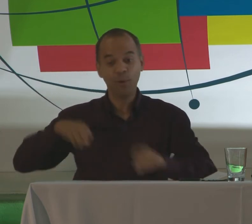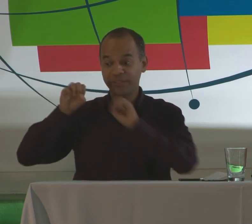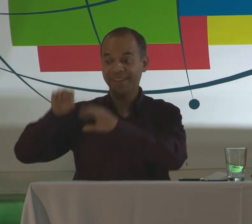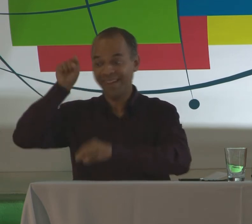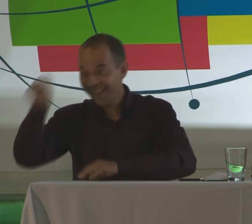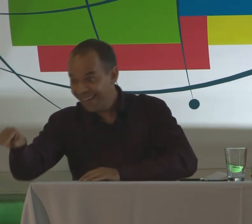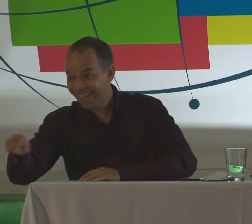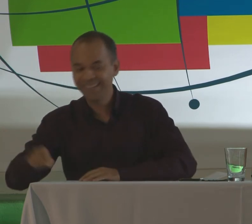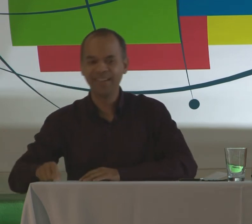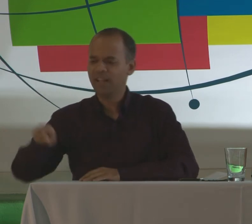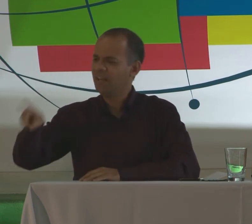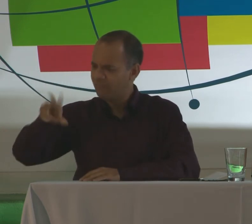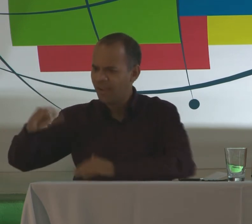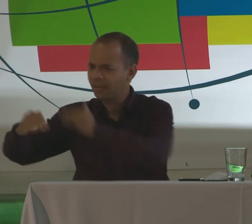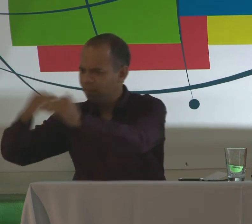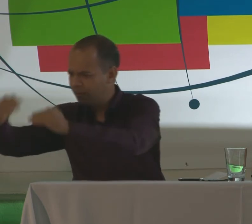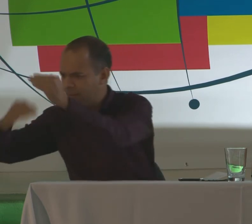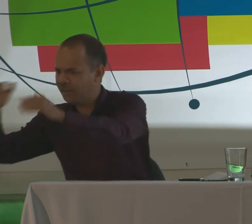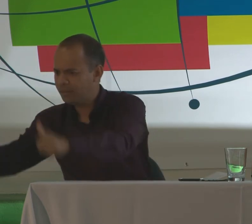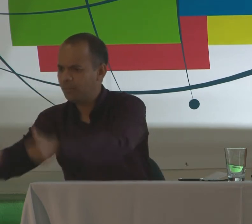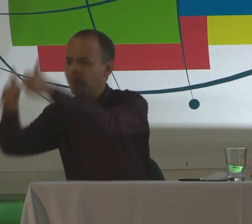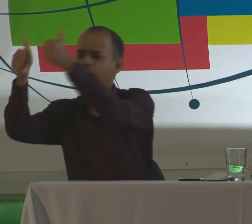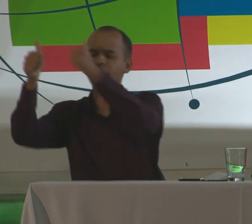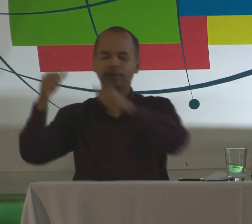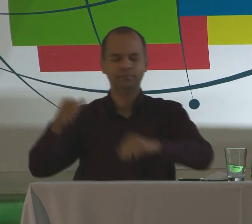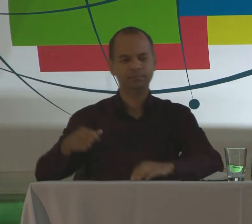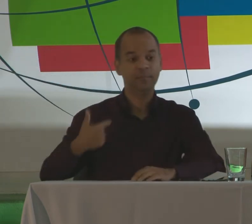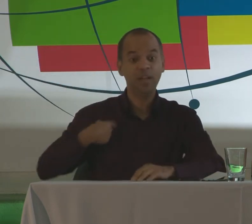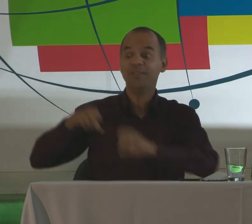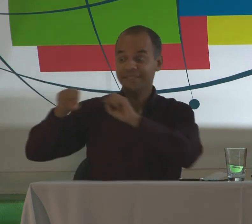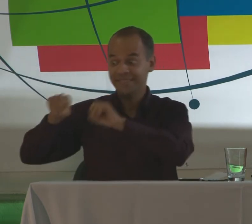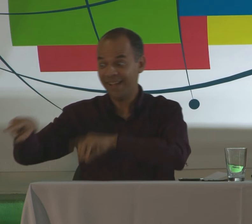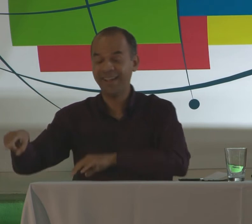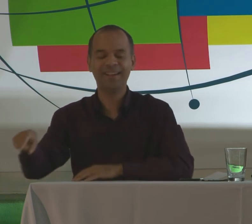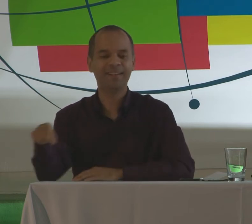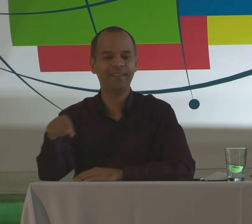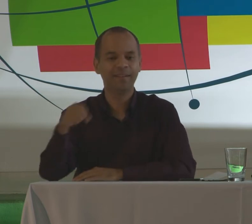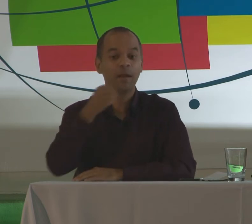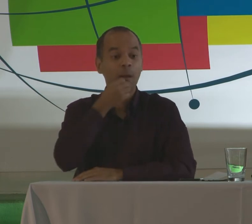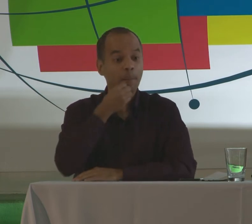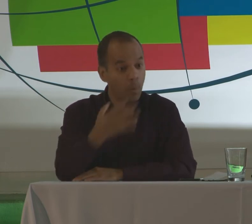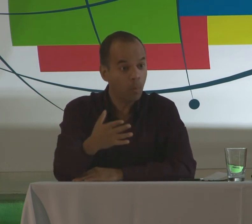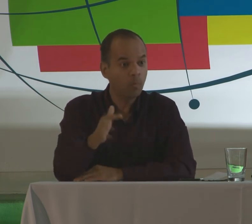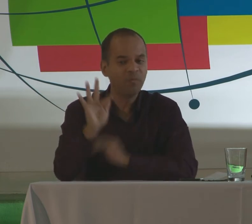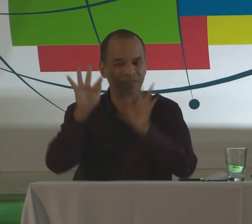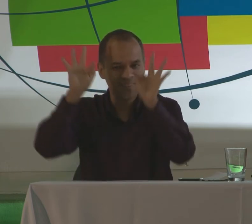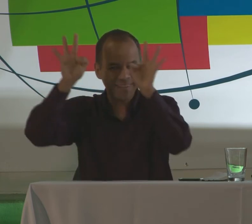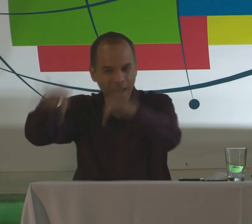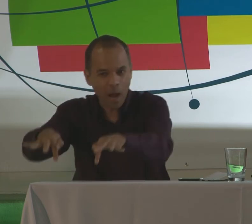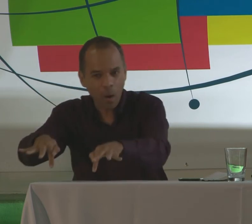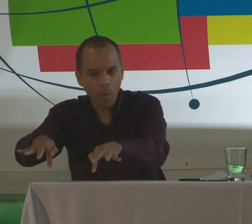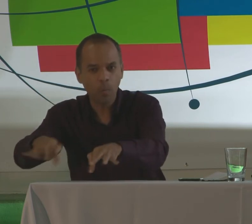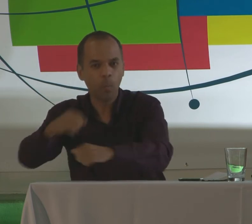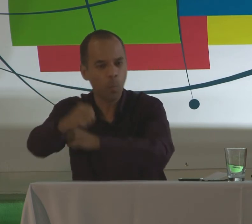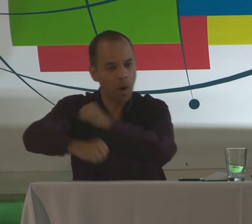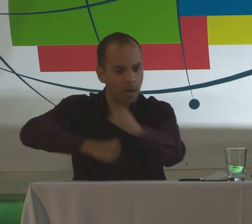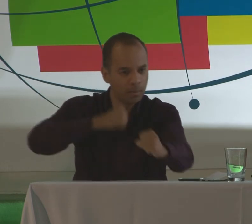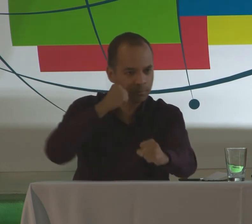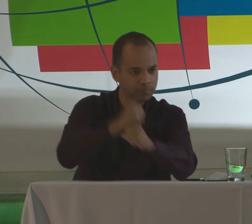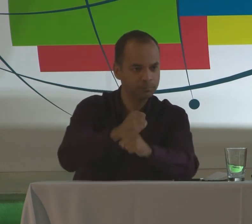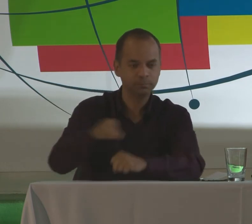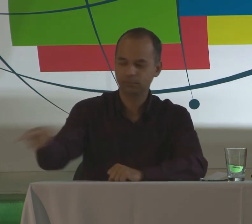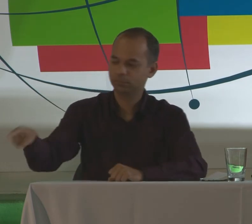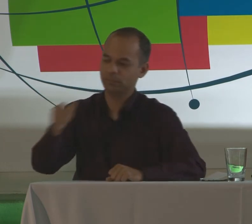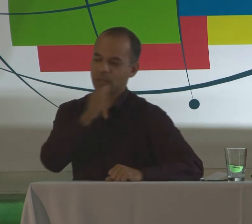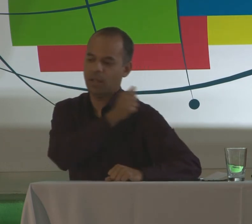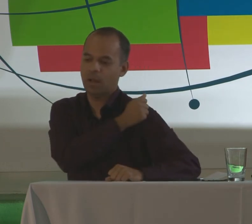cruzar os braços ou assumir a posição de cuidador, não assumir responsabilidade. É uma função também de incentivar, de colocar para si, mostrar que é